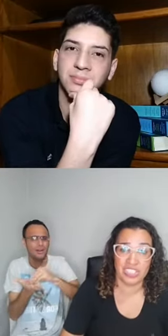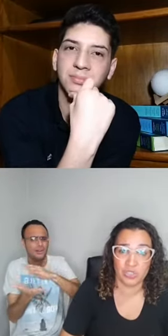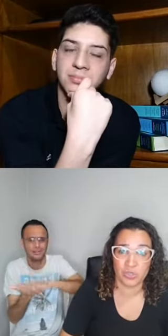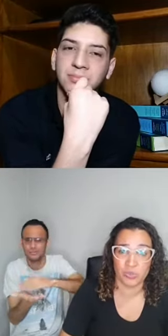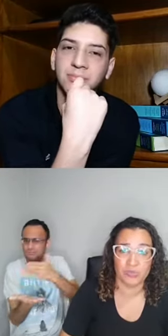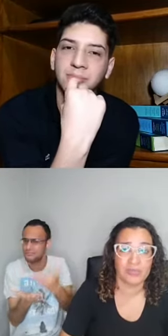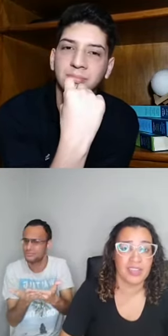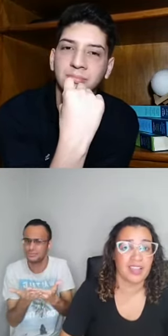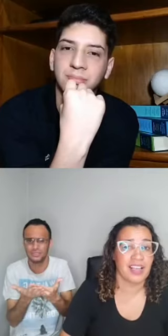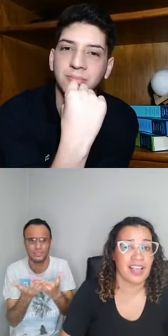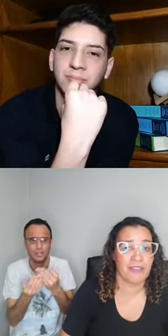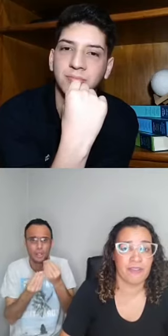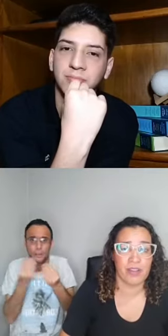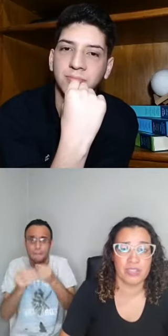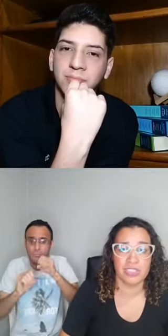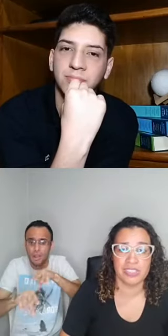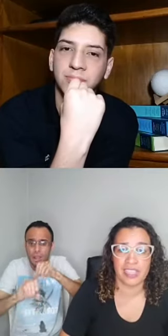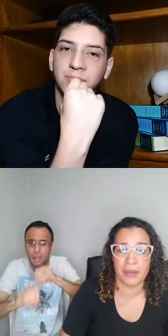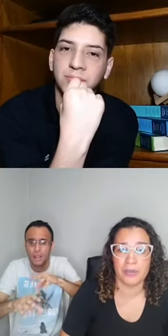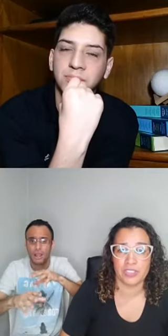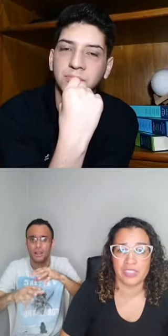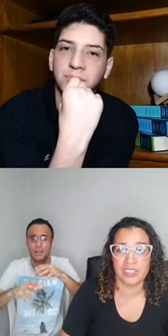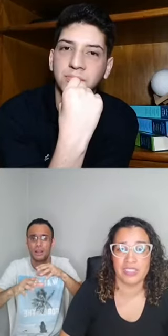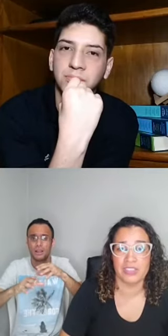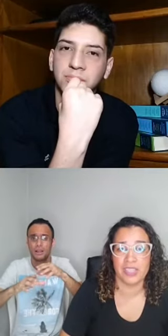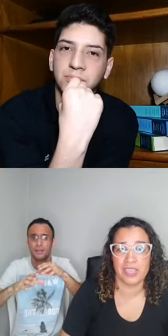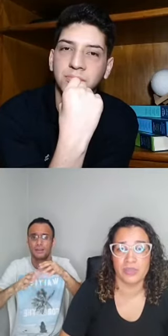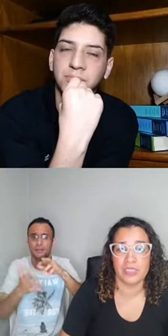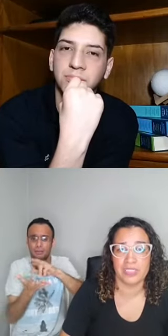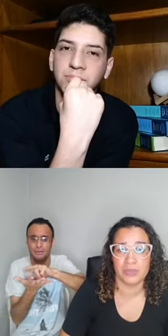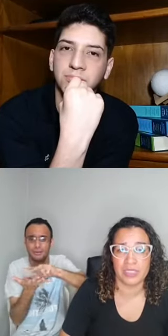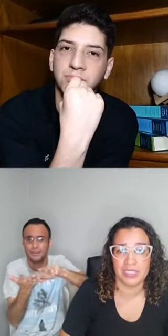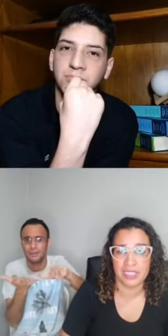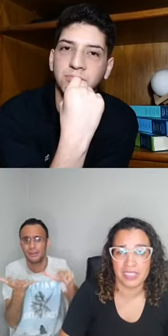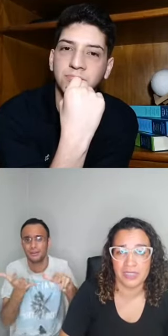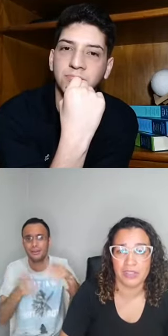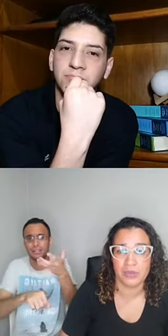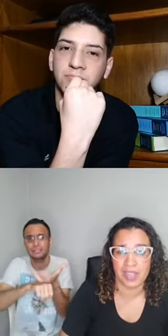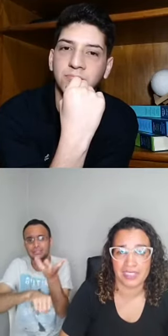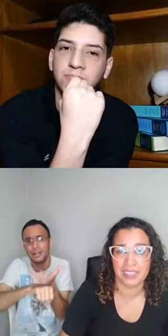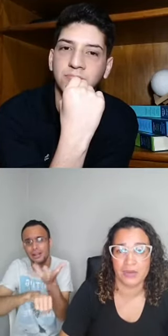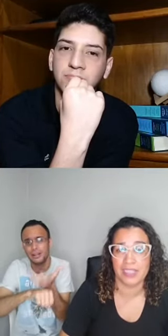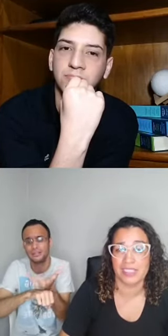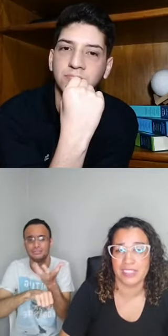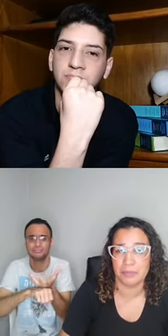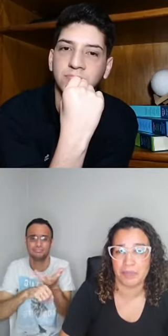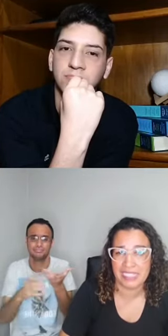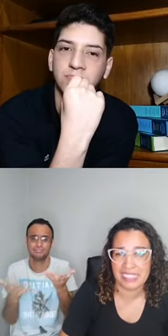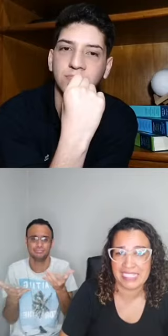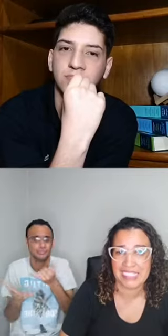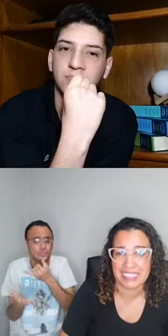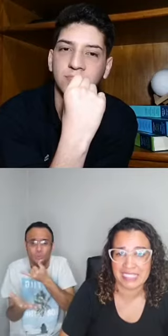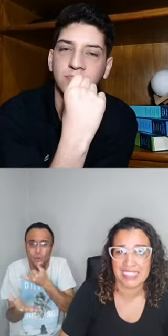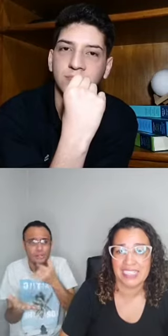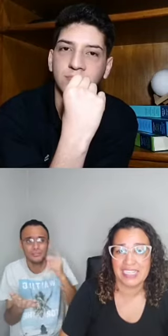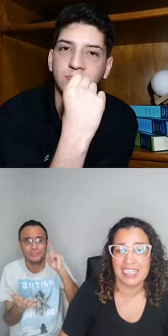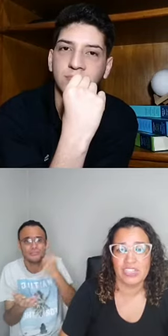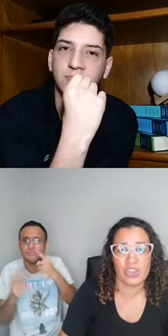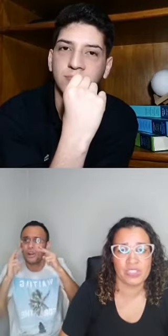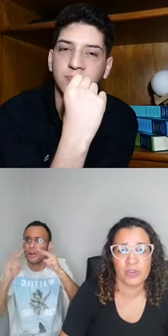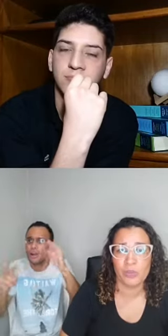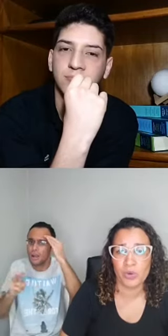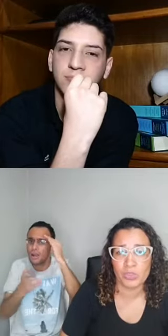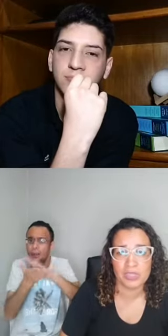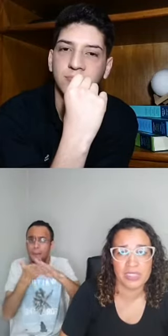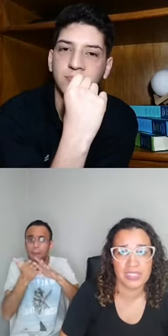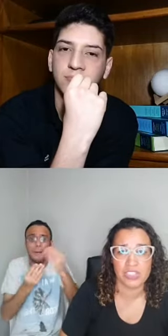antes disso, a falta de intérpretes antes, né, no ensino, na educação, nas disciplinas,